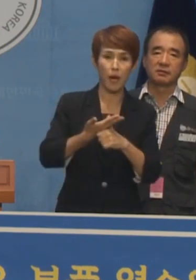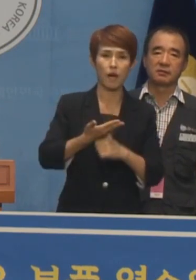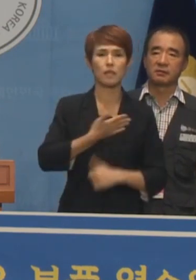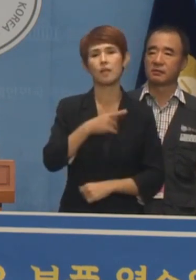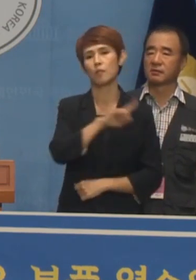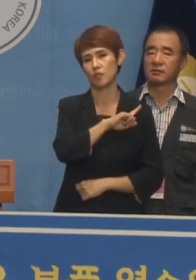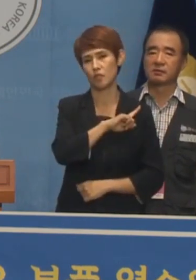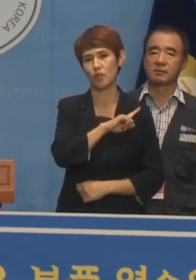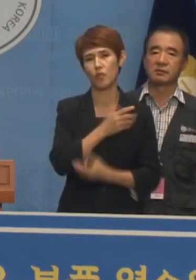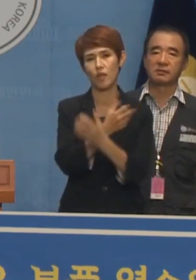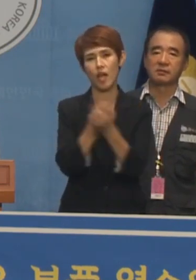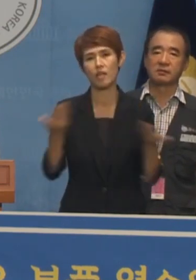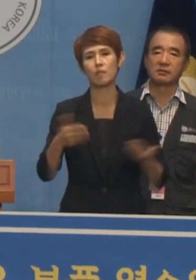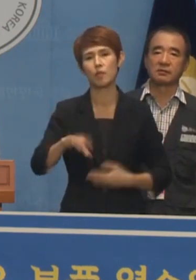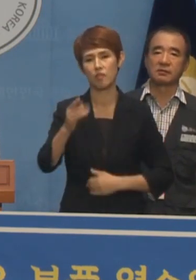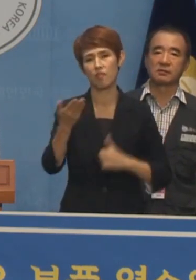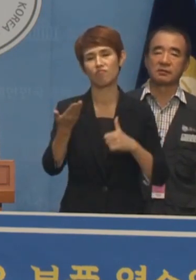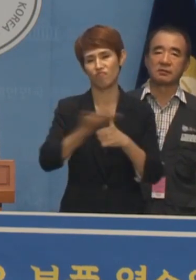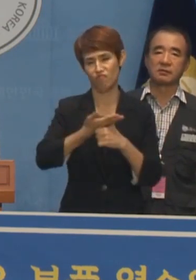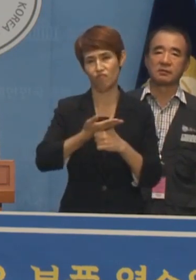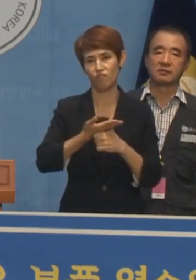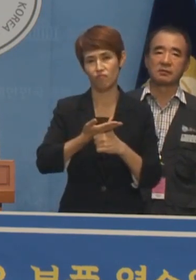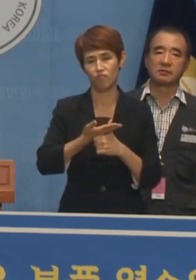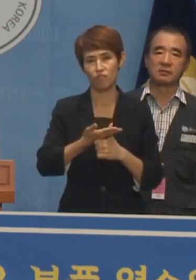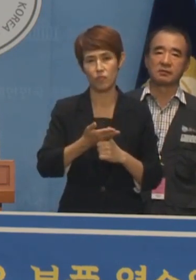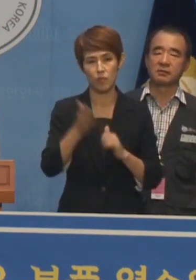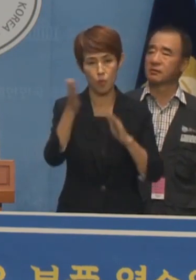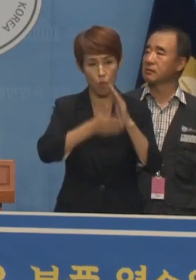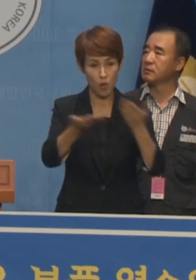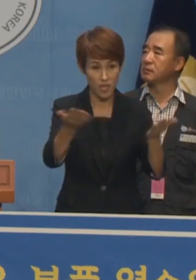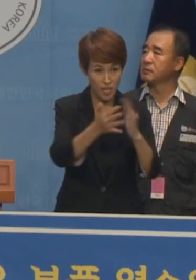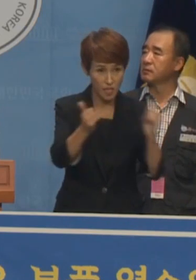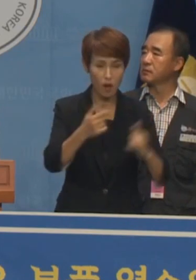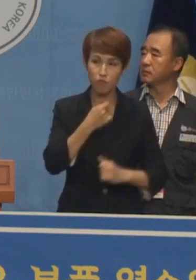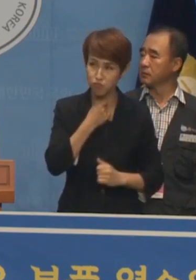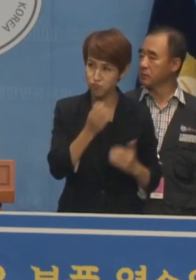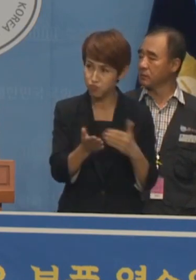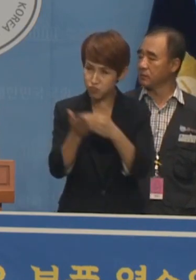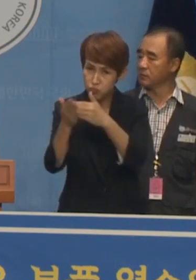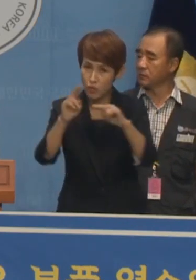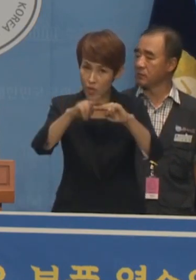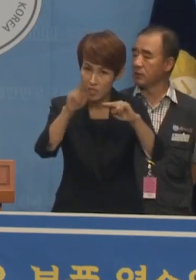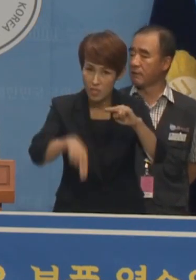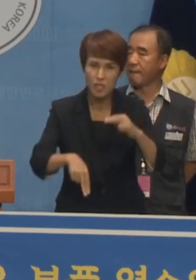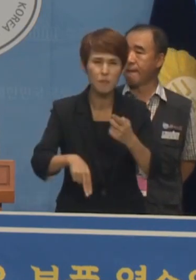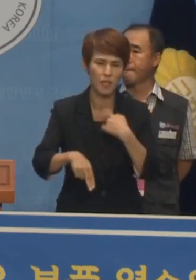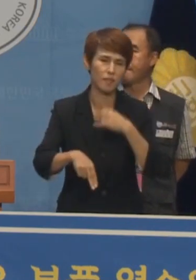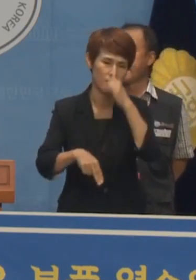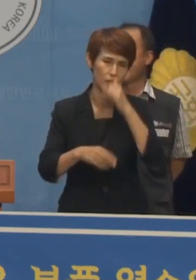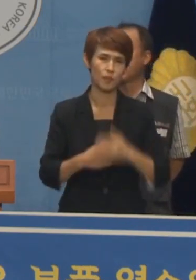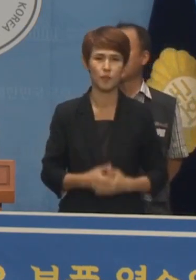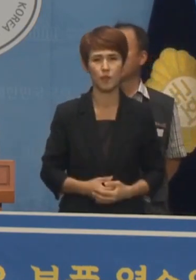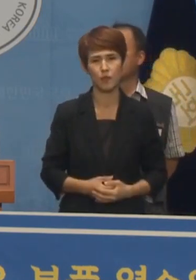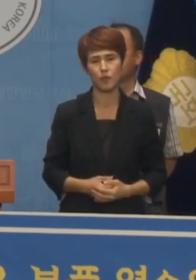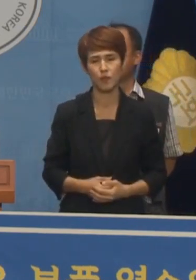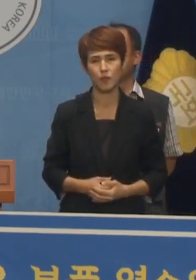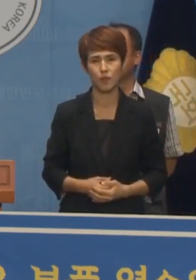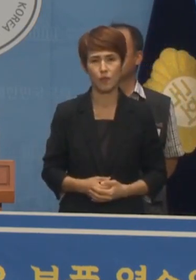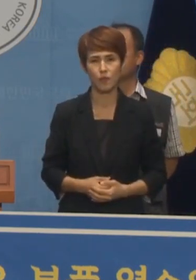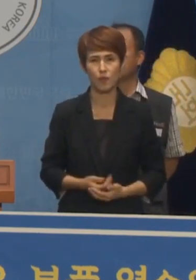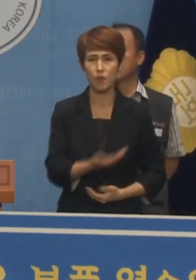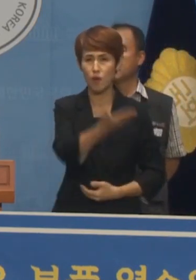정규직 노동자들은 희망퇴직을 해서 자본이 철수된 경험이 있습니다. 여기 계시는 기자님들